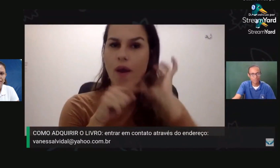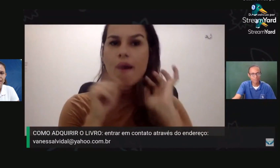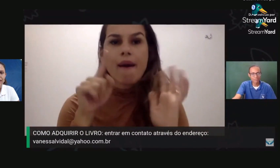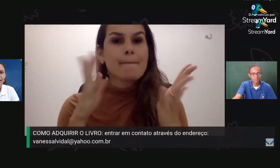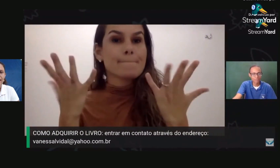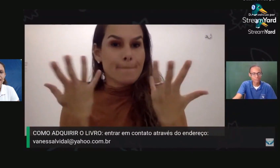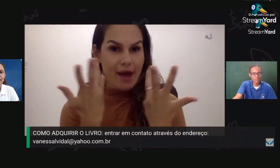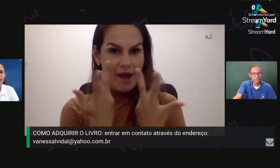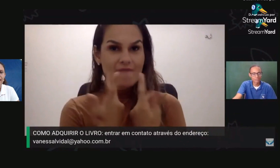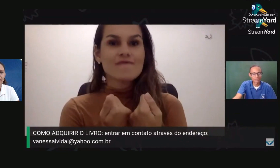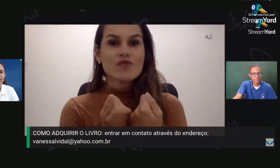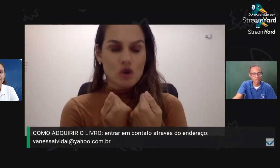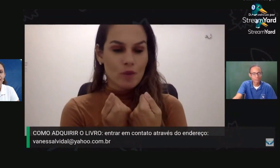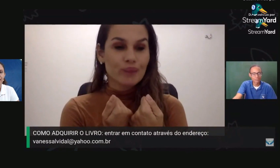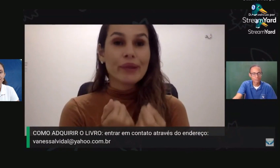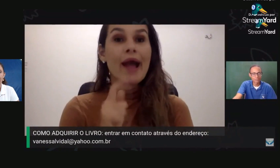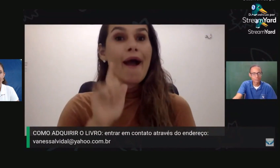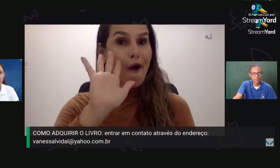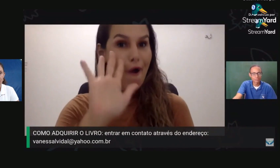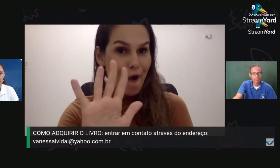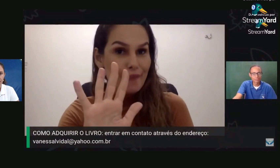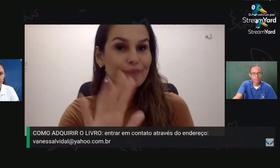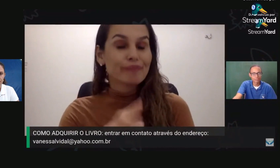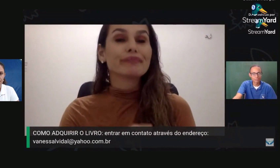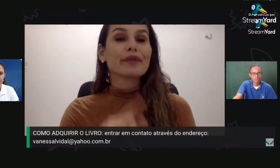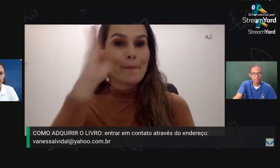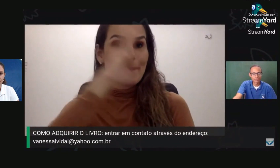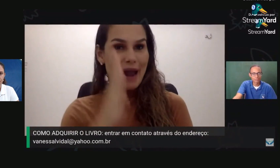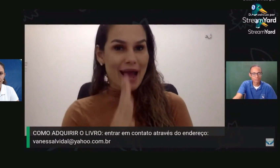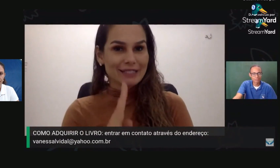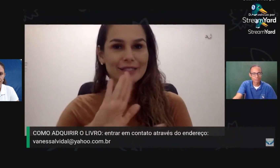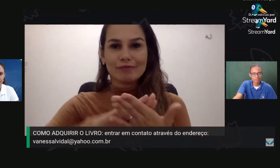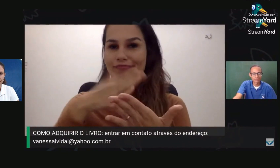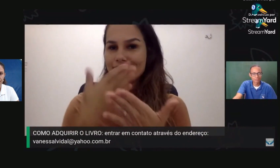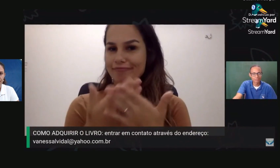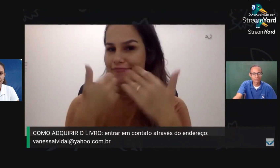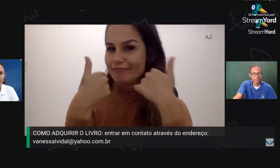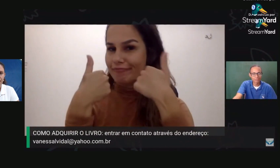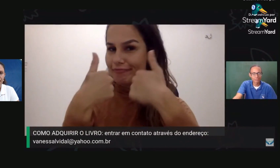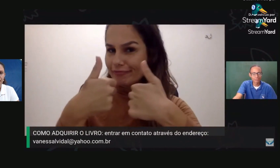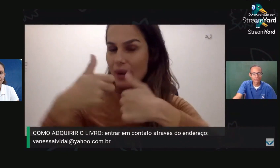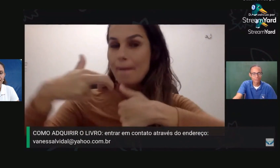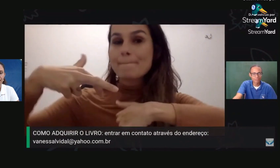exemplar. E ela é maravilhosa mesmo. Veja bem.